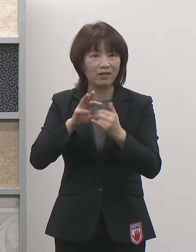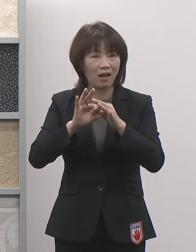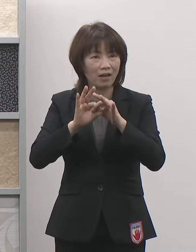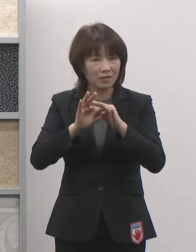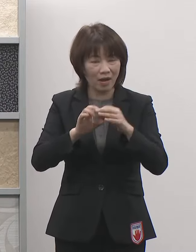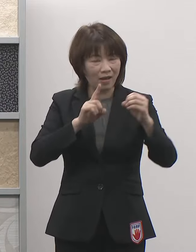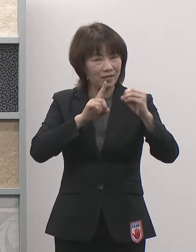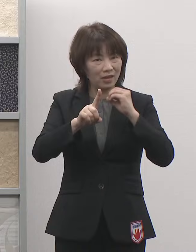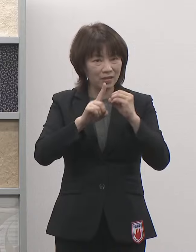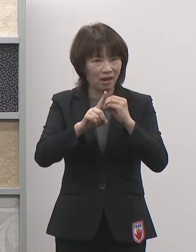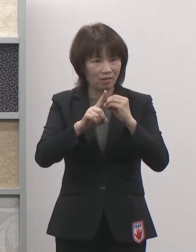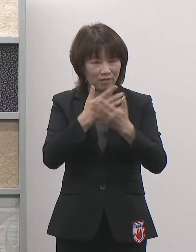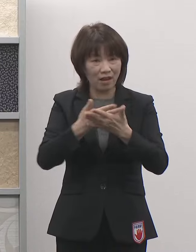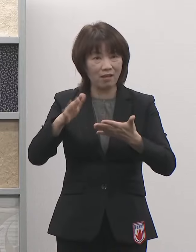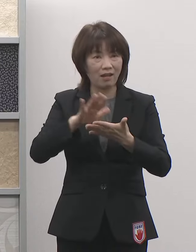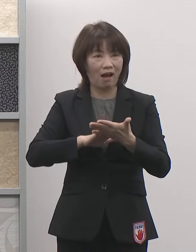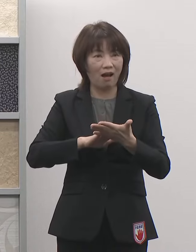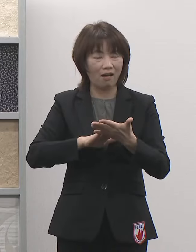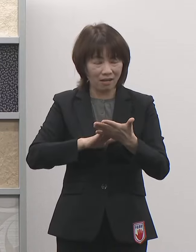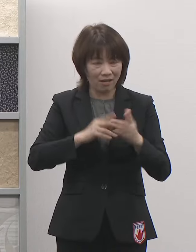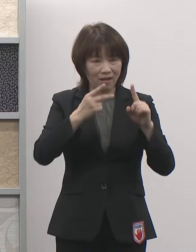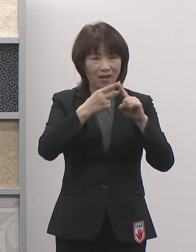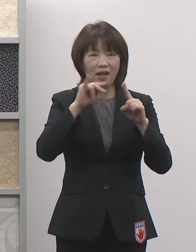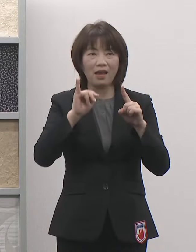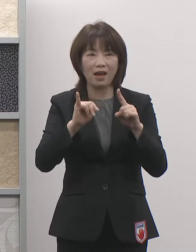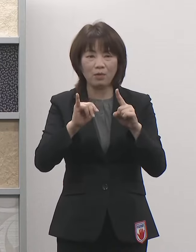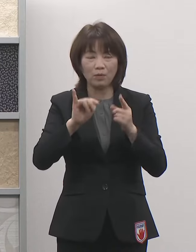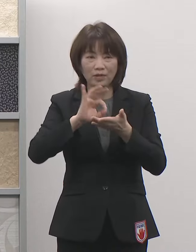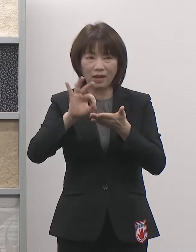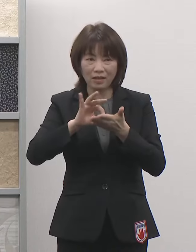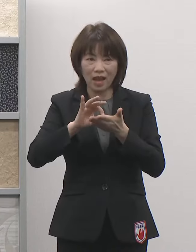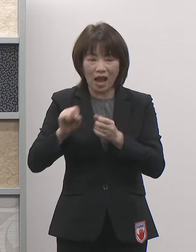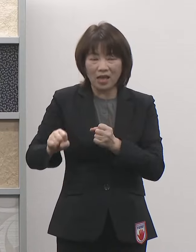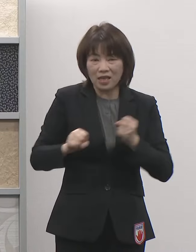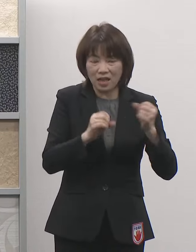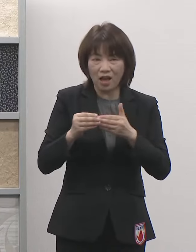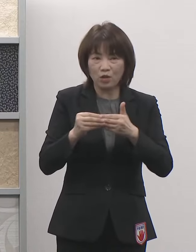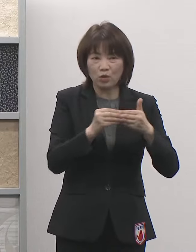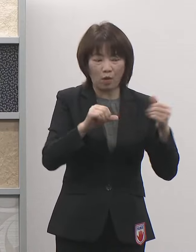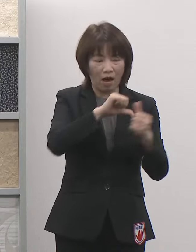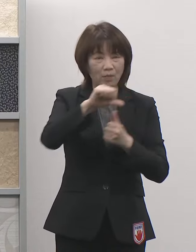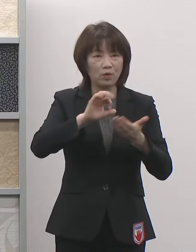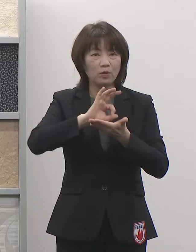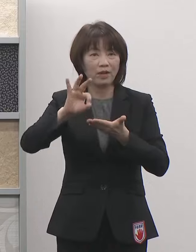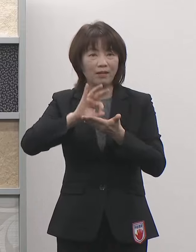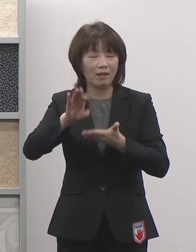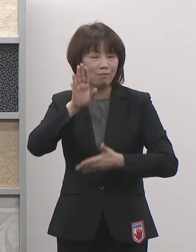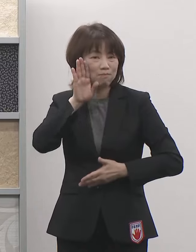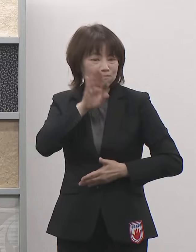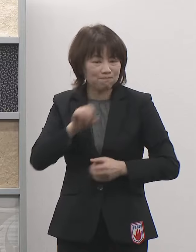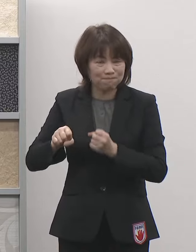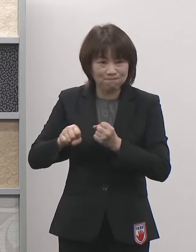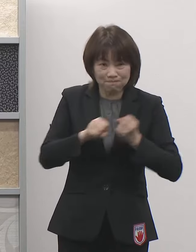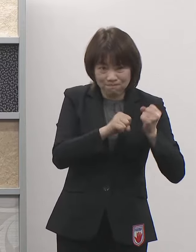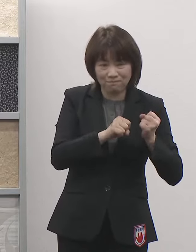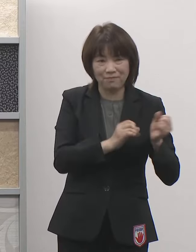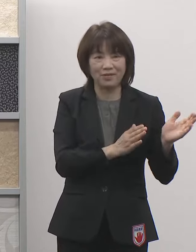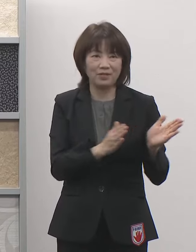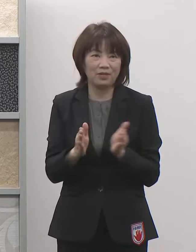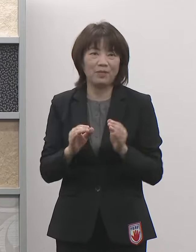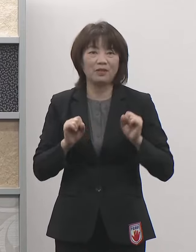ジタルデータあるいは AI を活用いたしました、避難誘導アプリの開発など円滑な避難誘導に向けた情報通信体制を整備してまいりたいと思